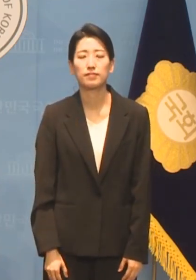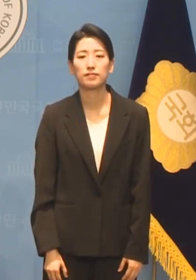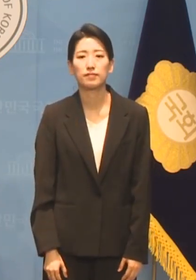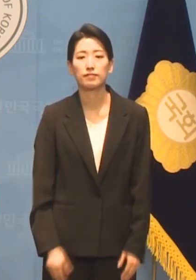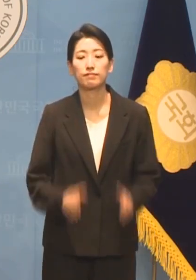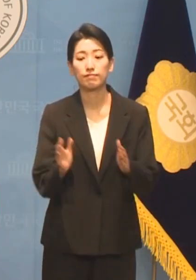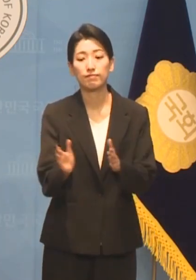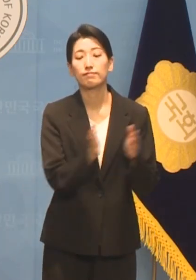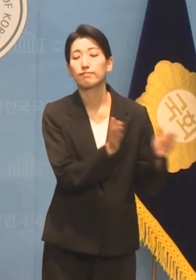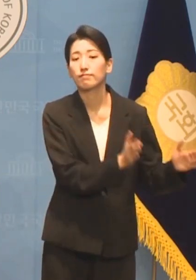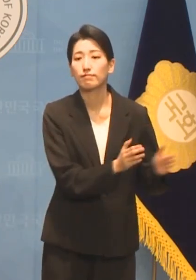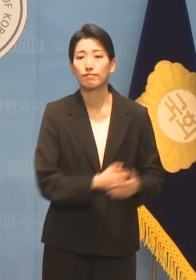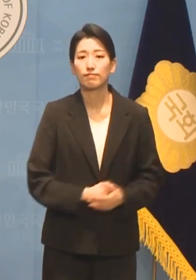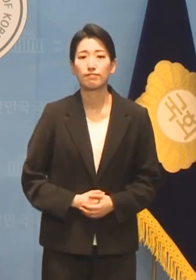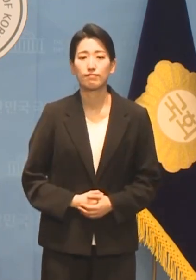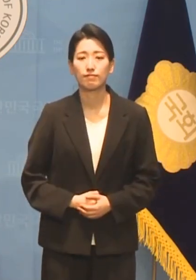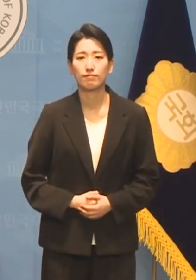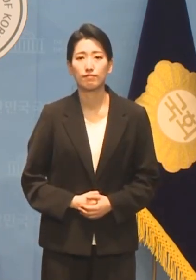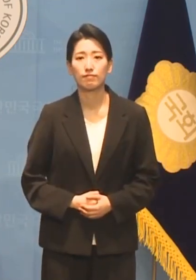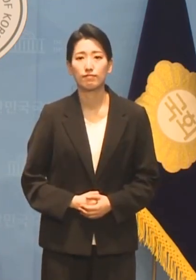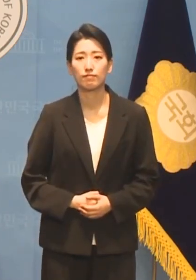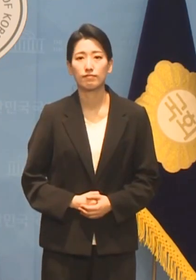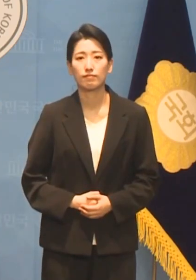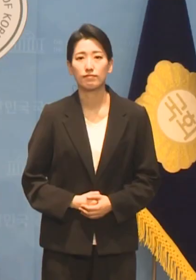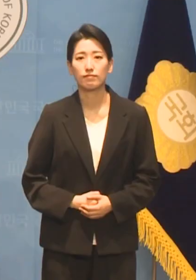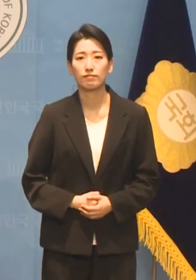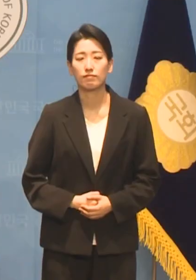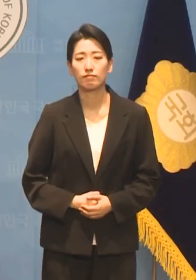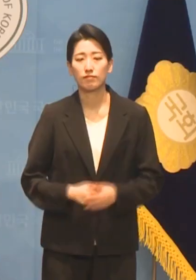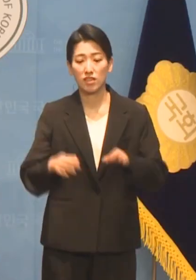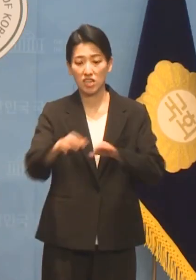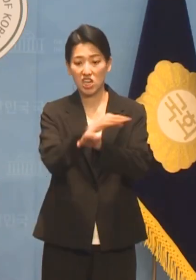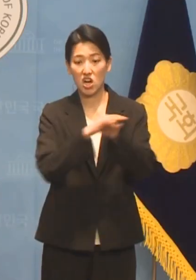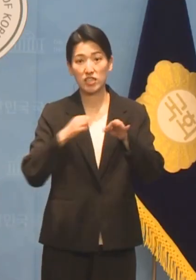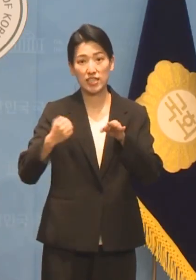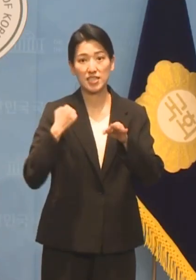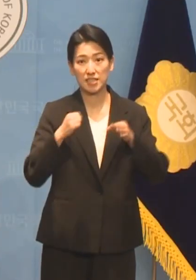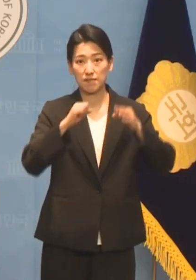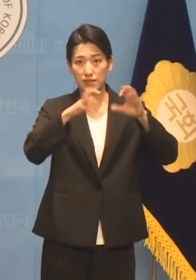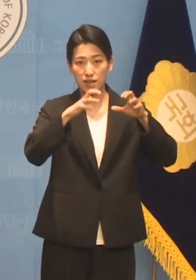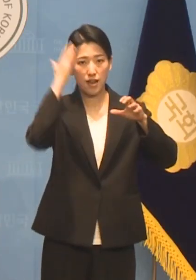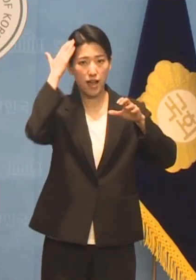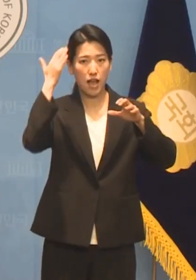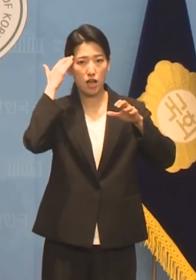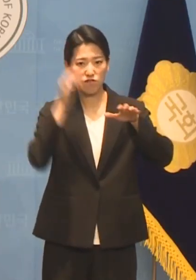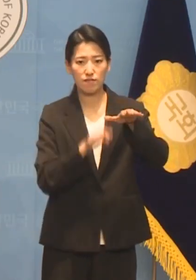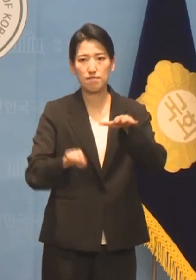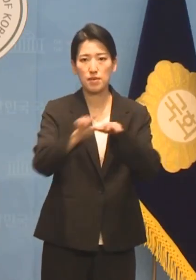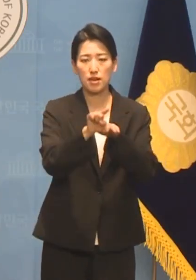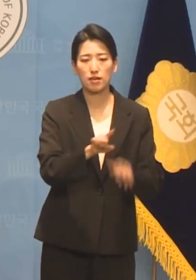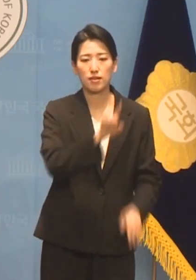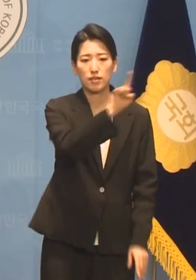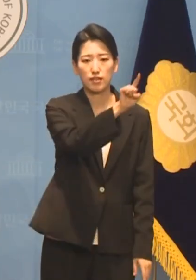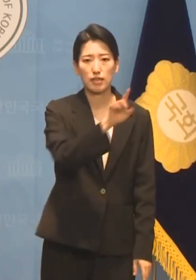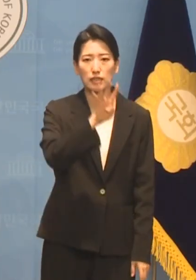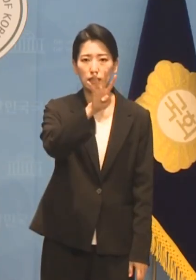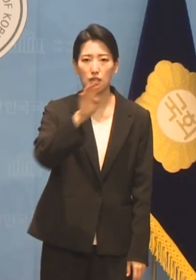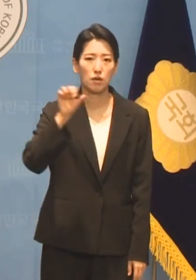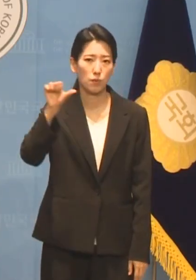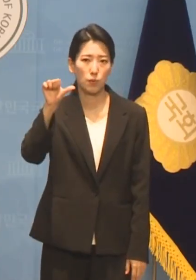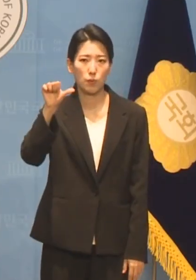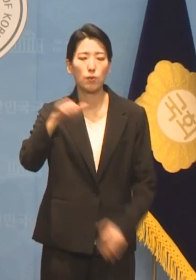다음에 이어서 G5 경제강국 145 프로젝트에 대해서